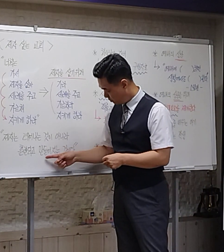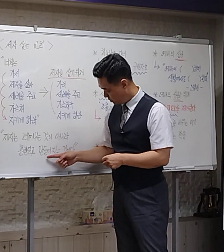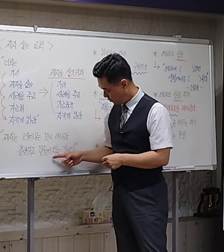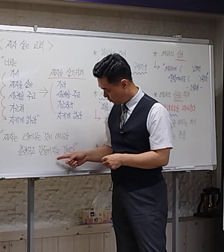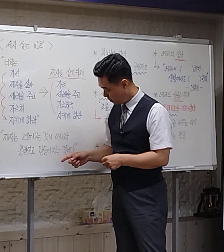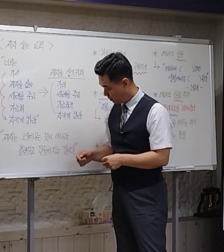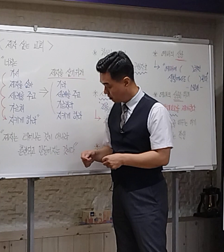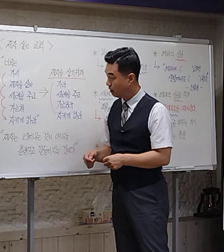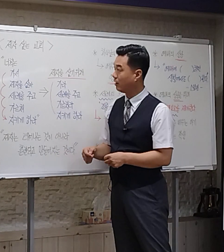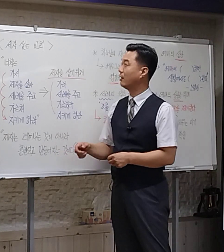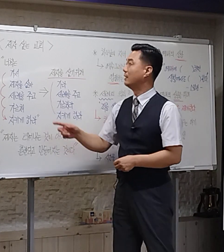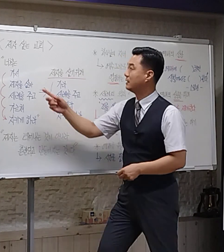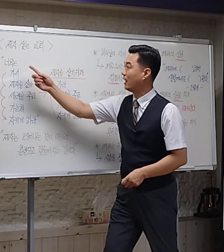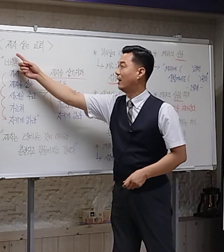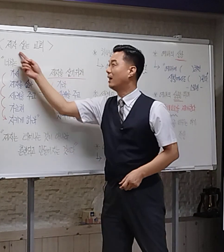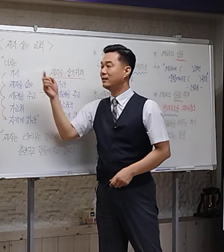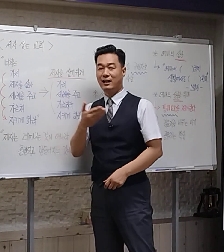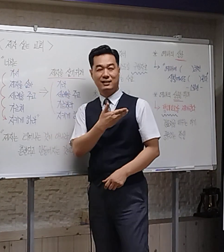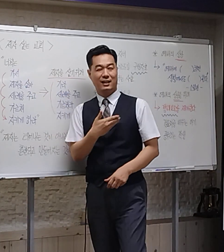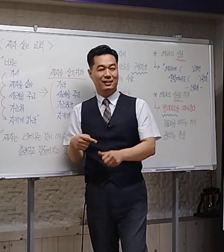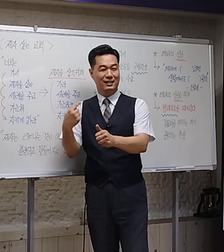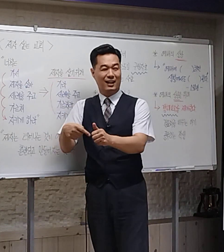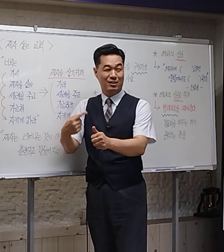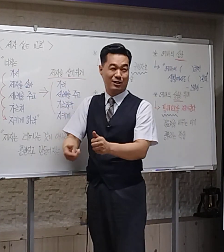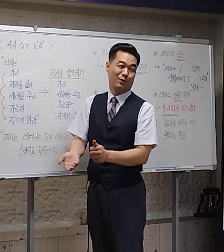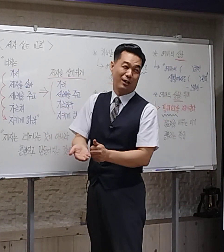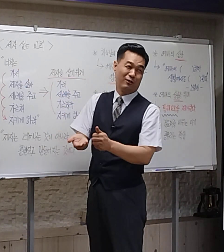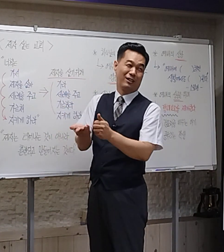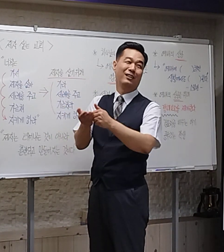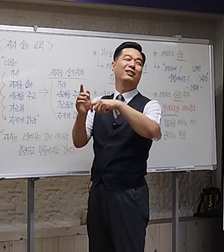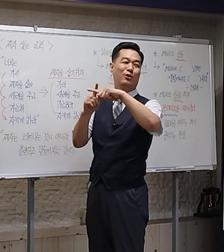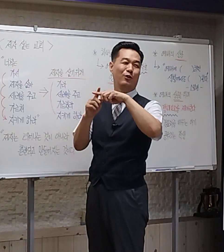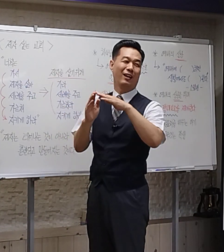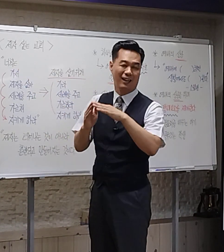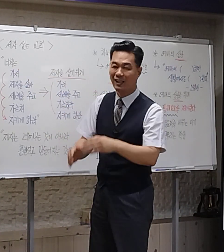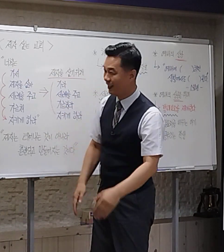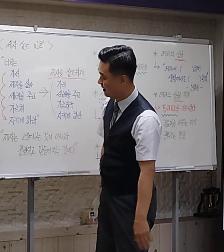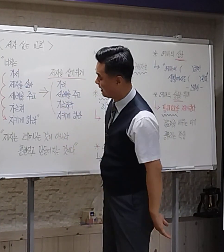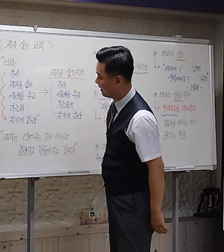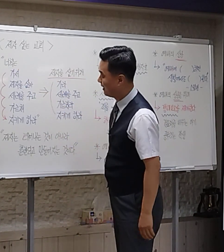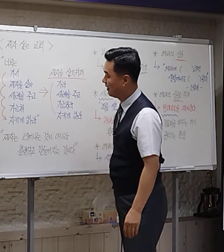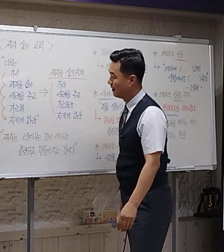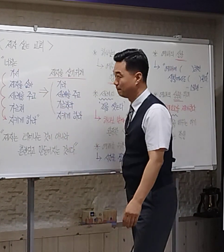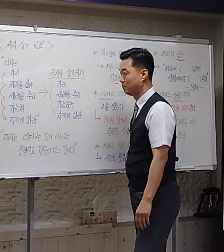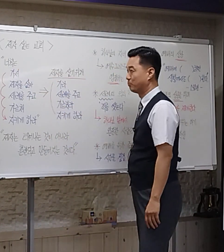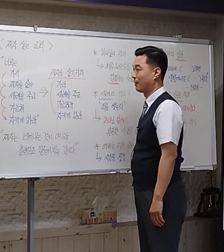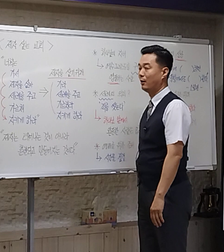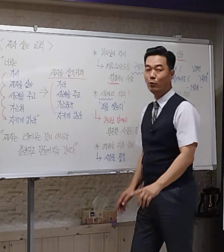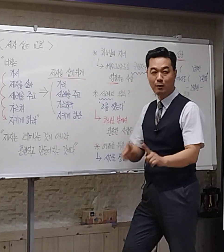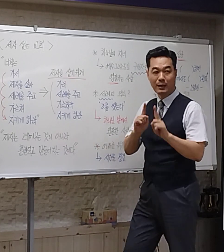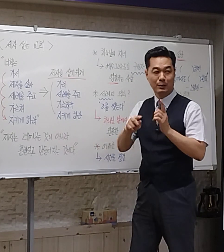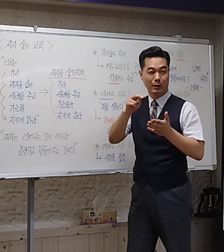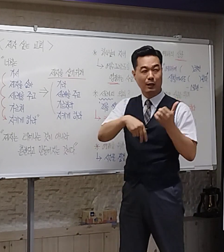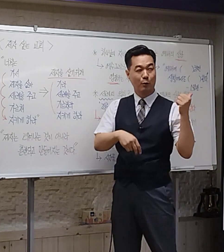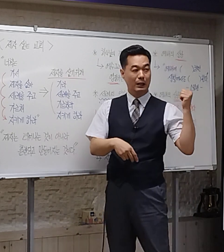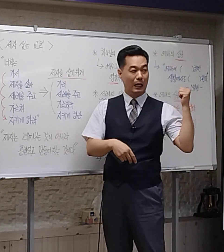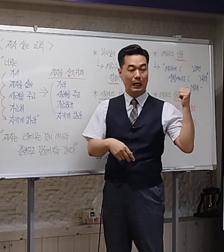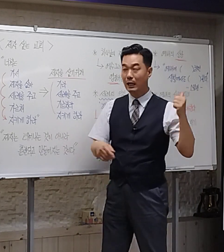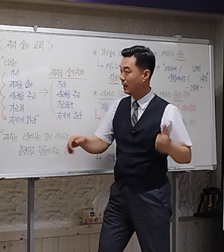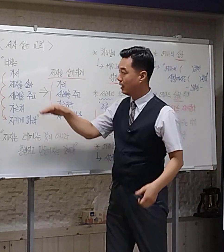만들어진다고 써놨는데. 자, 제자를 가르치고 양육하는 교회. 네. 오늘 말씀 읽다 보니까